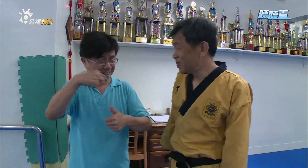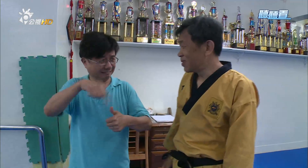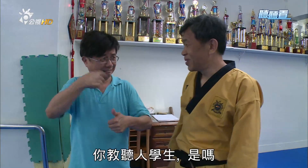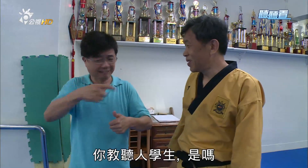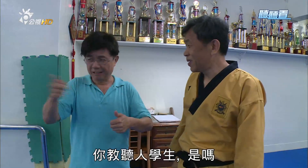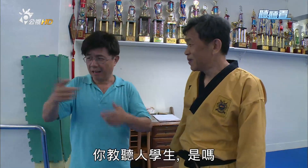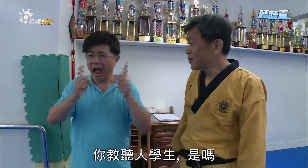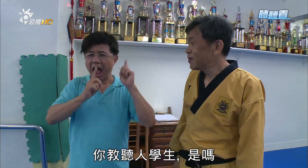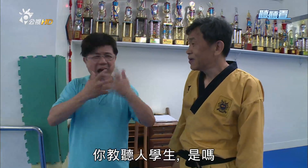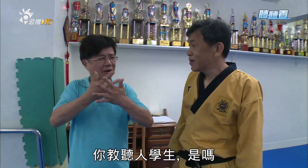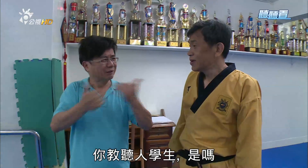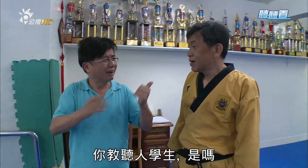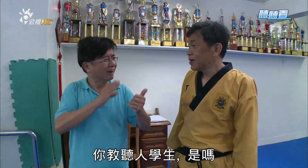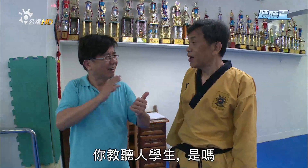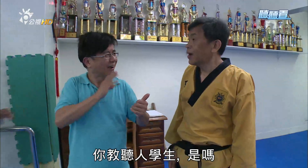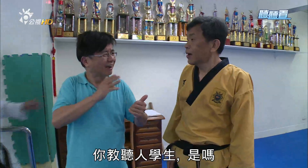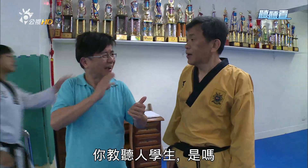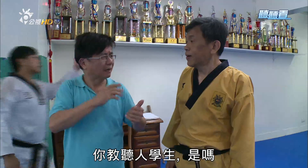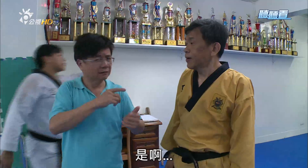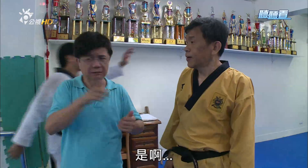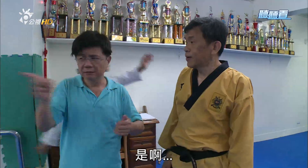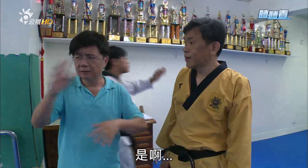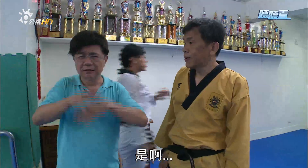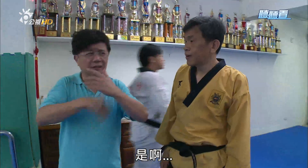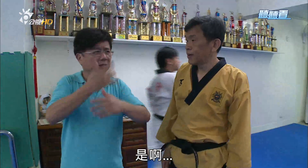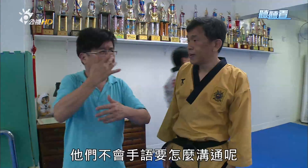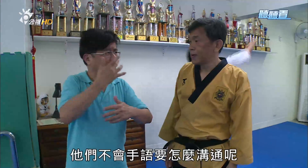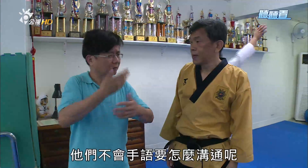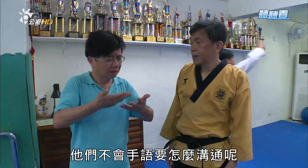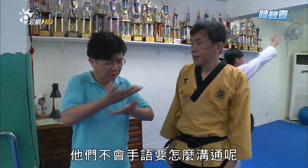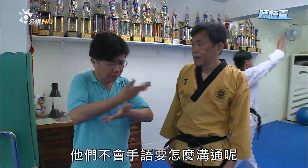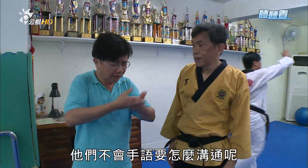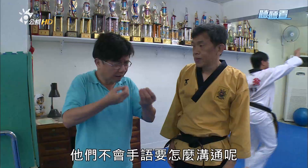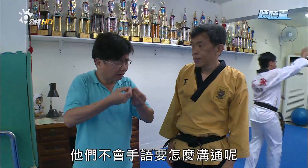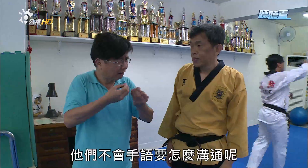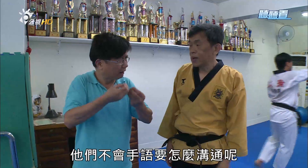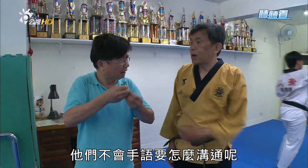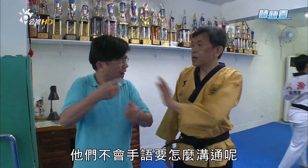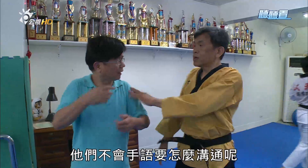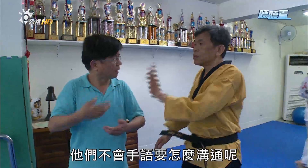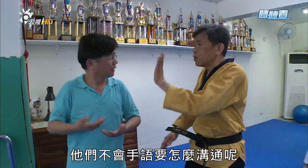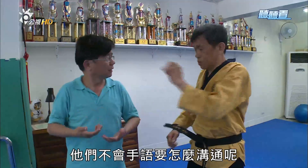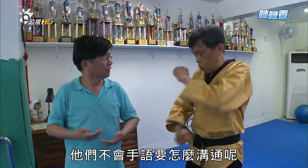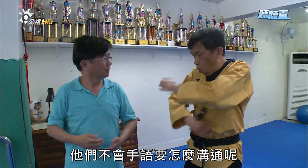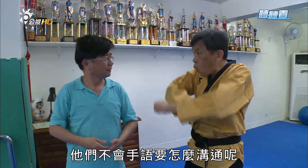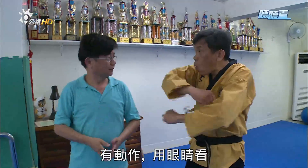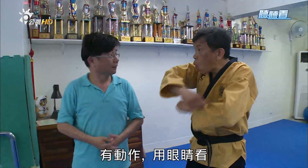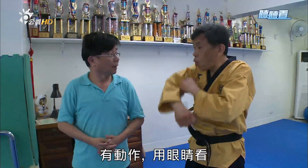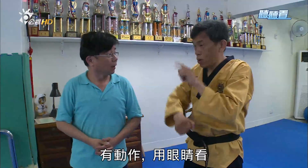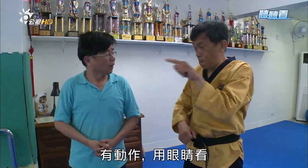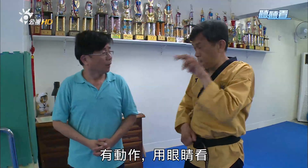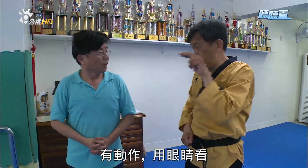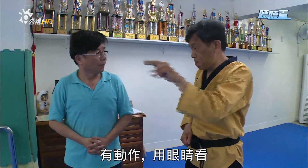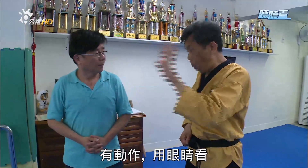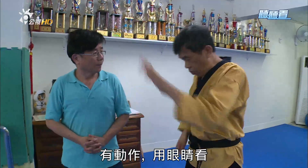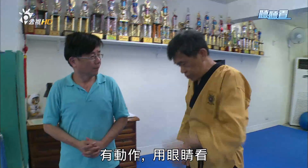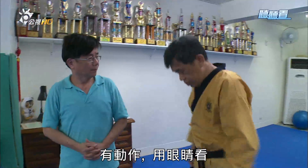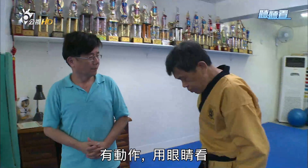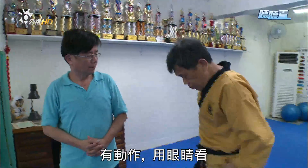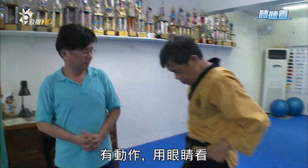你教新人学生是吗？哎，是啊是啊，他们不会手语，要怎么沟通呢？哎，有动作啊，用眼睛看，